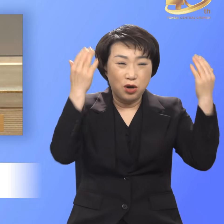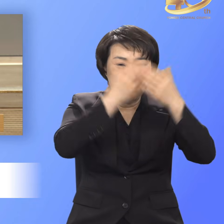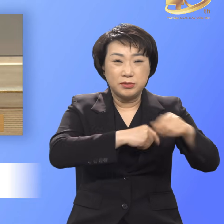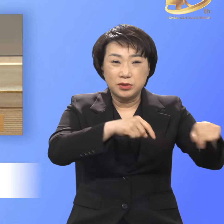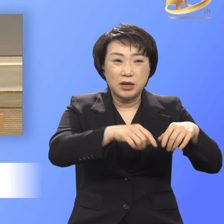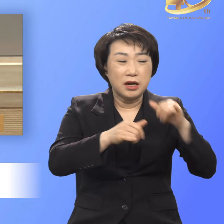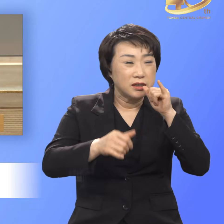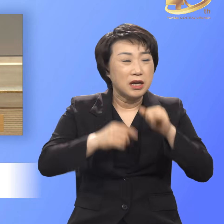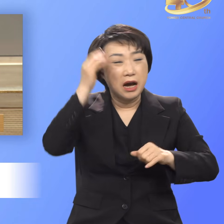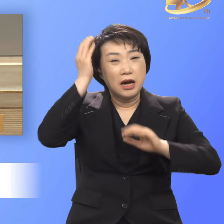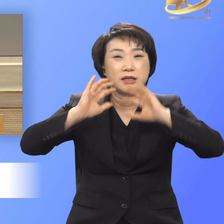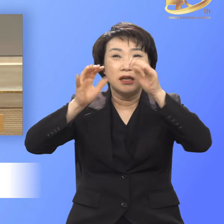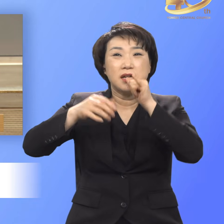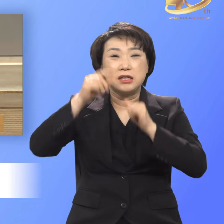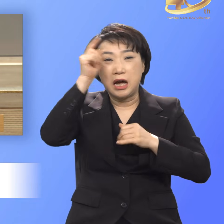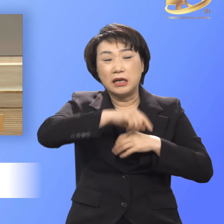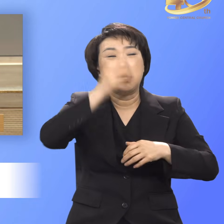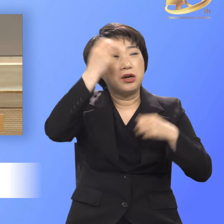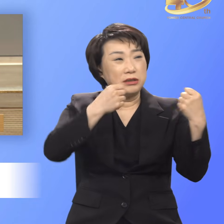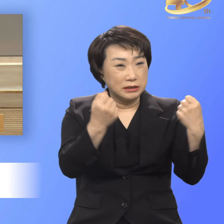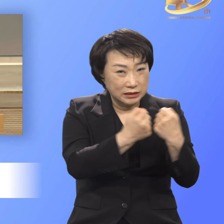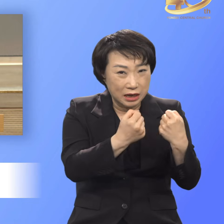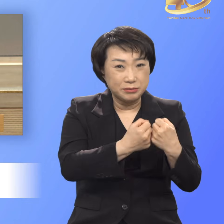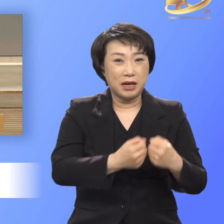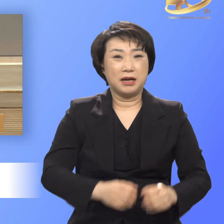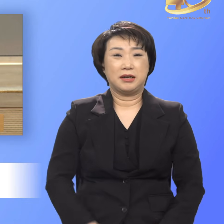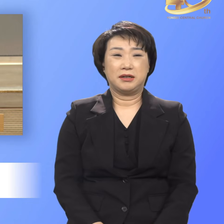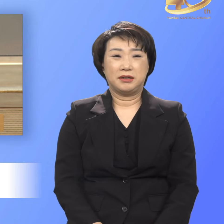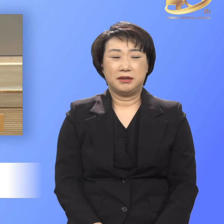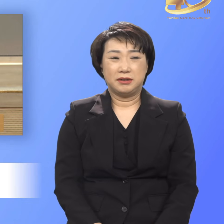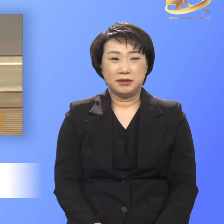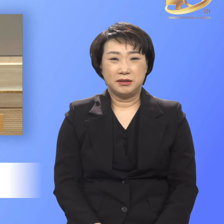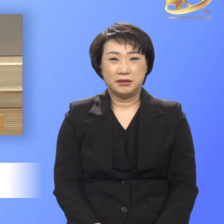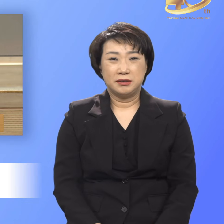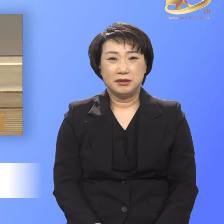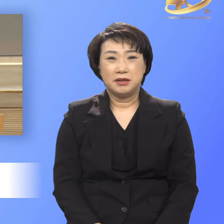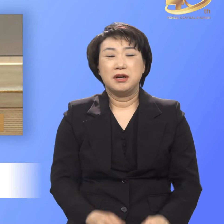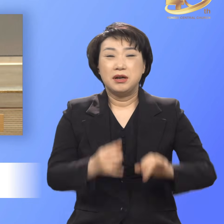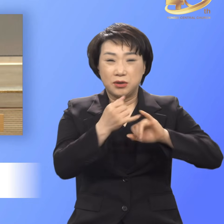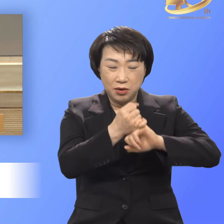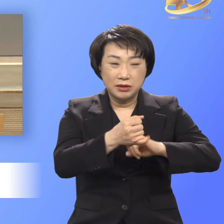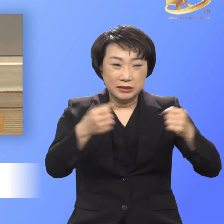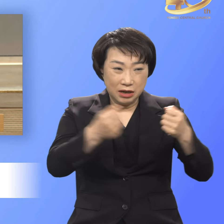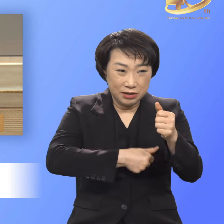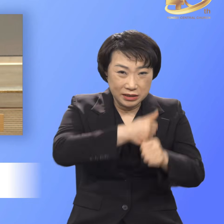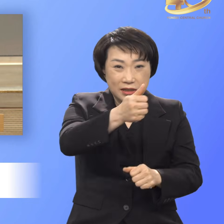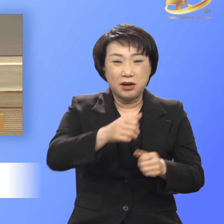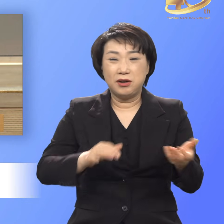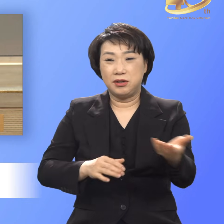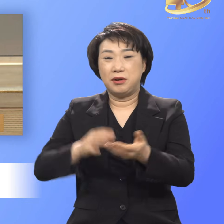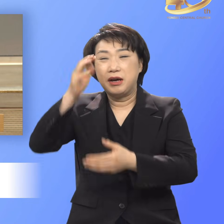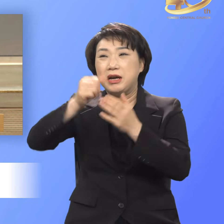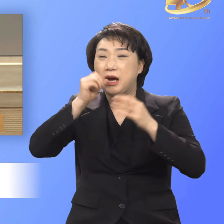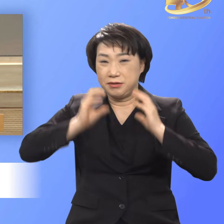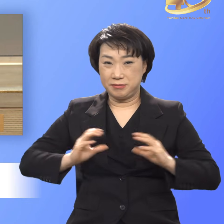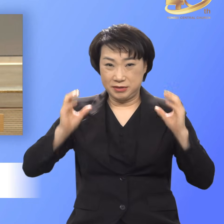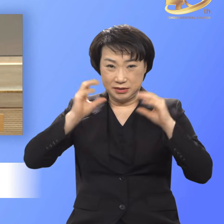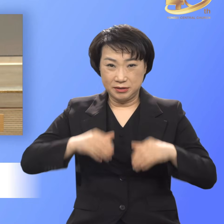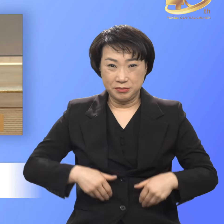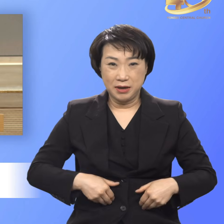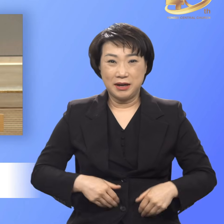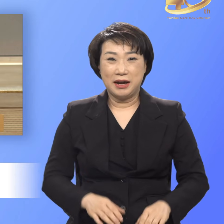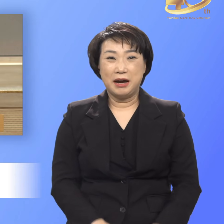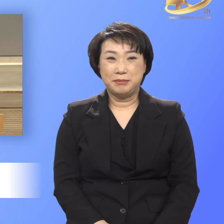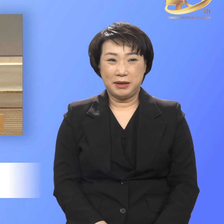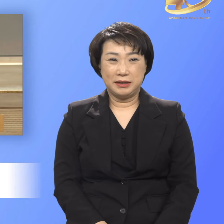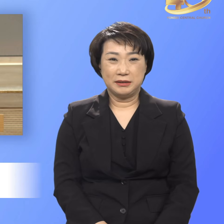어둠의 주관들과 하늘에 있는 악의 영들과의 다음이야. 반드시 싸워 이기기 위해서 하나님의 전신갑주를